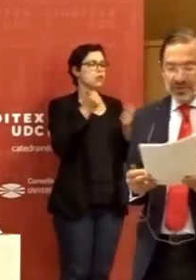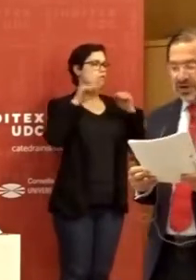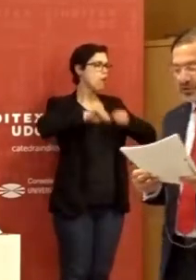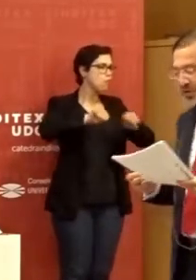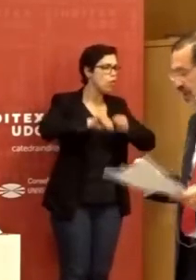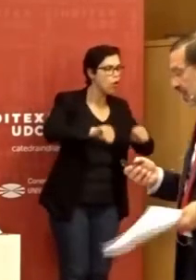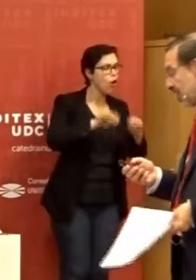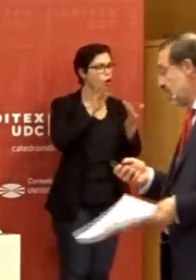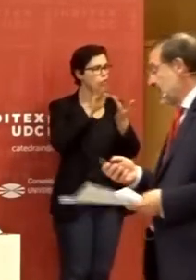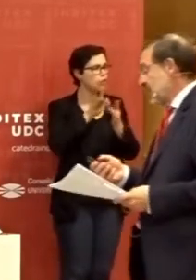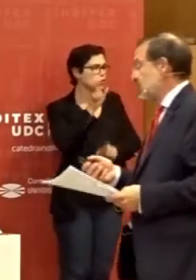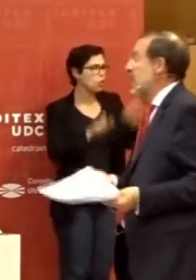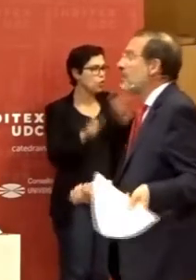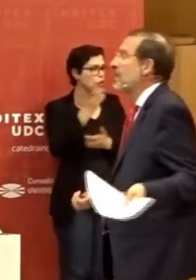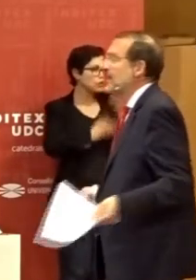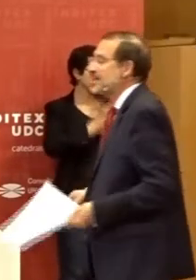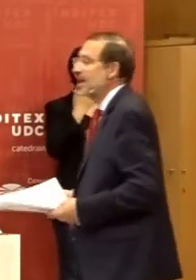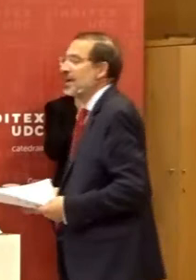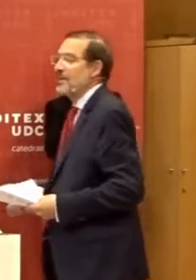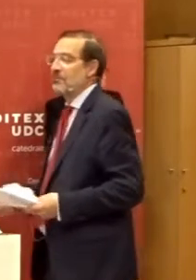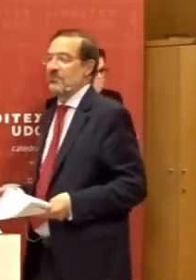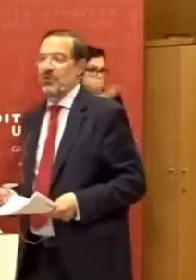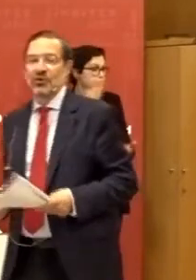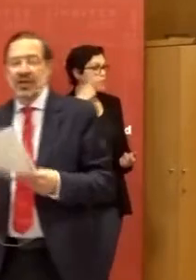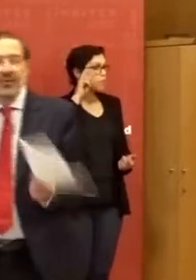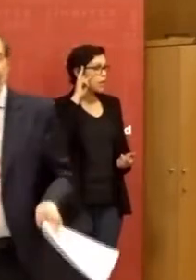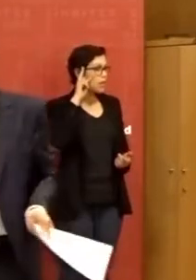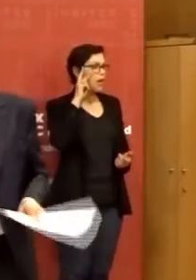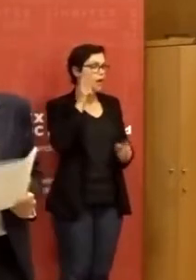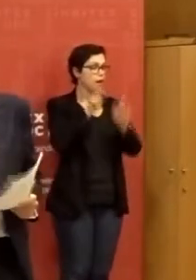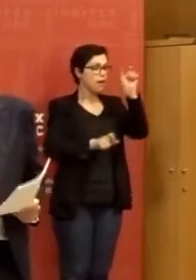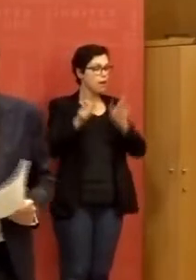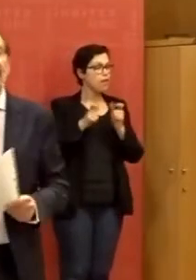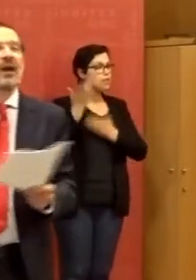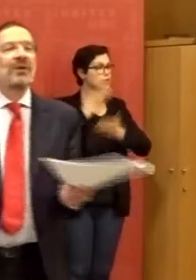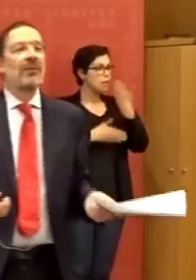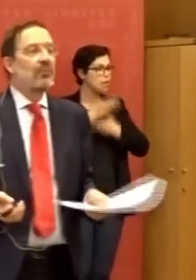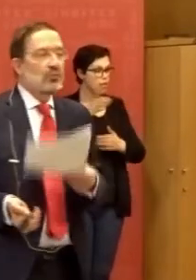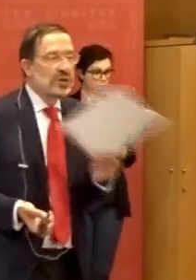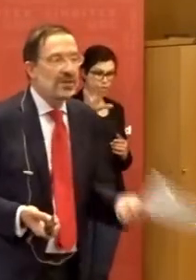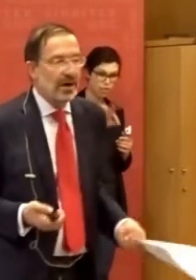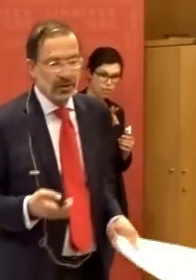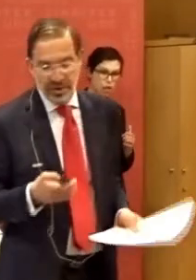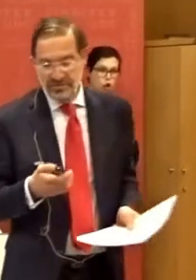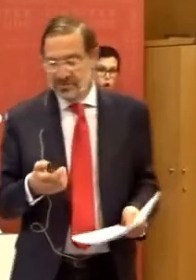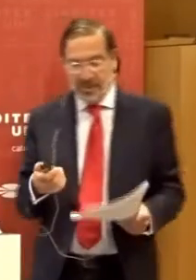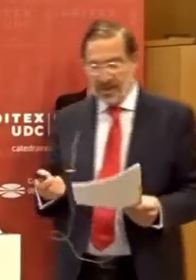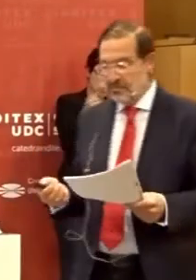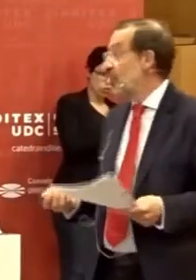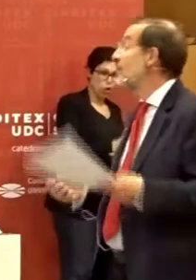formación a personas con discapacidad, pues a mí me parece que es que contratar a personas con discapacidad merece la pena por muchísimas